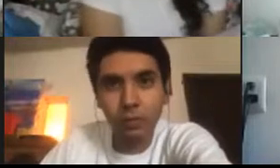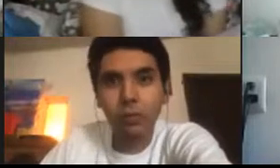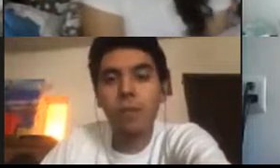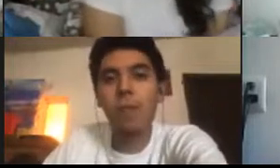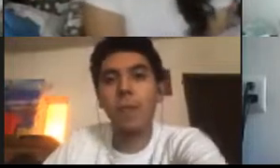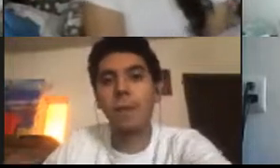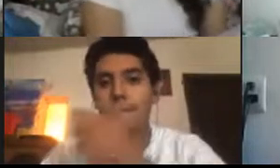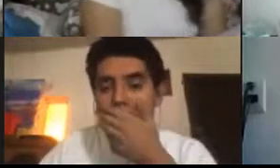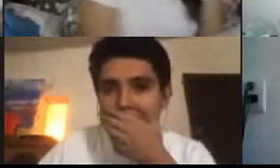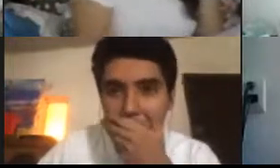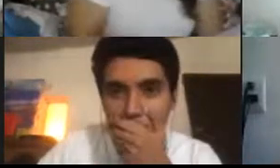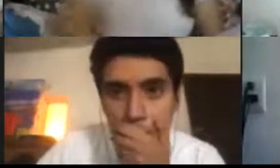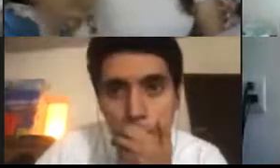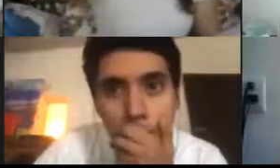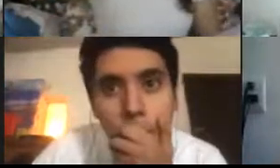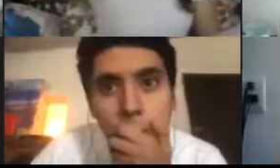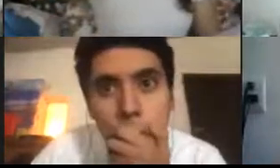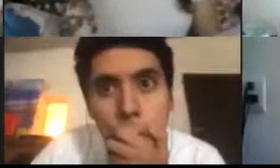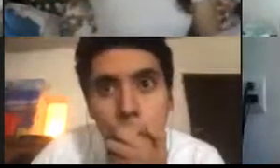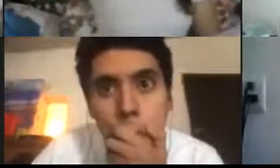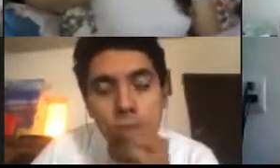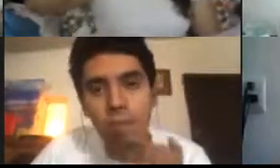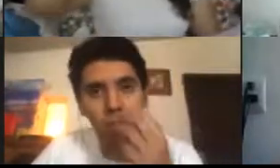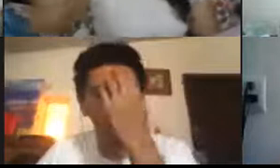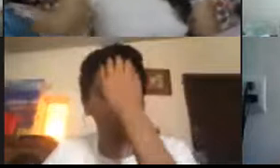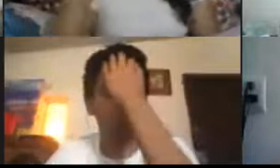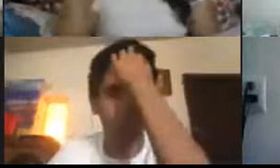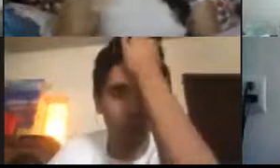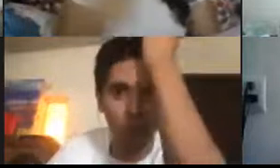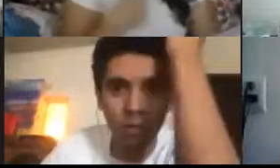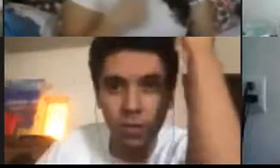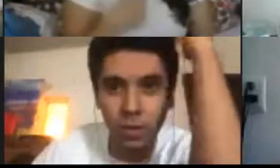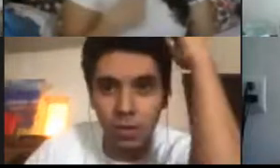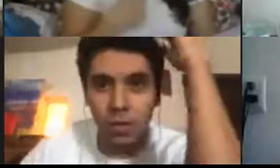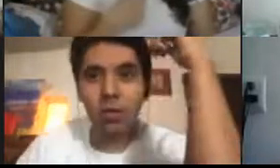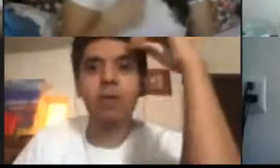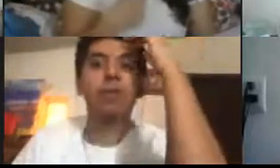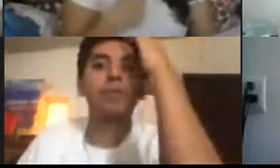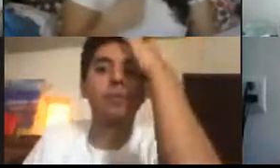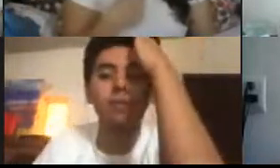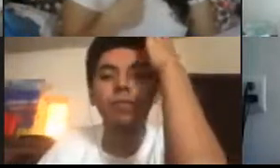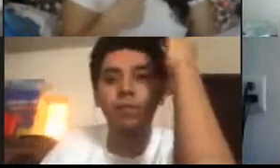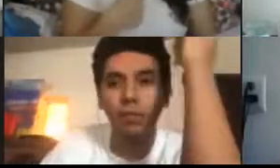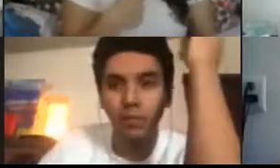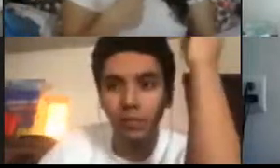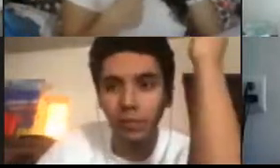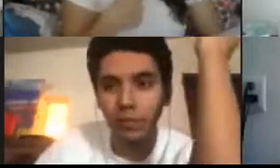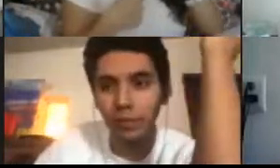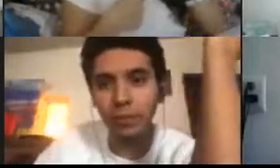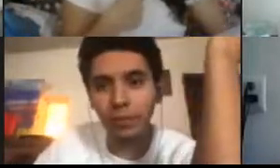pero sí es importante para que iniciemos. Y nos quedamos con Ali para que nos dé firmas de nuestros nombres, ¿vale? ¿Qué les